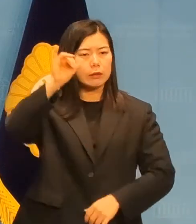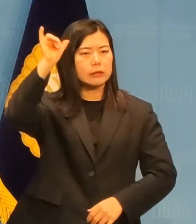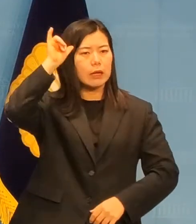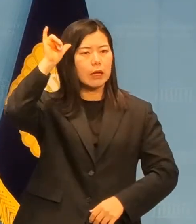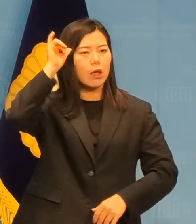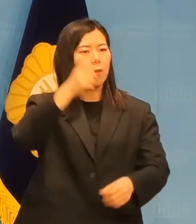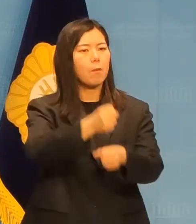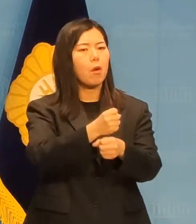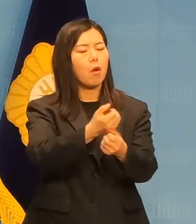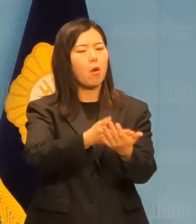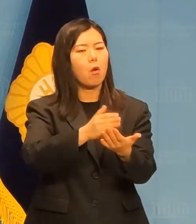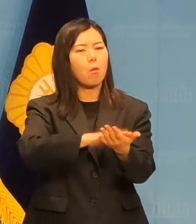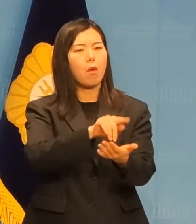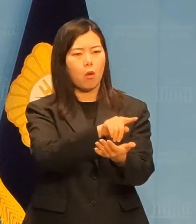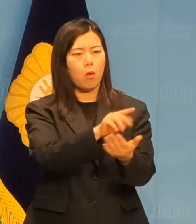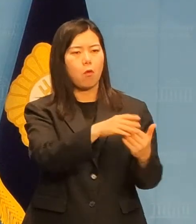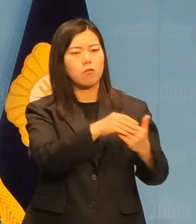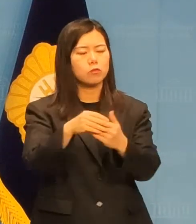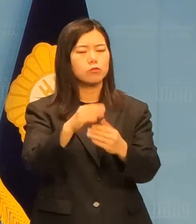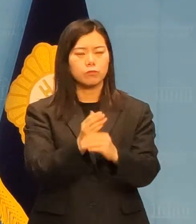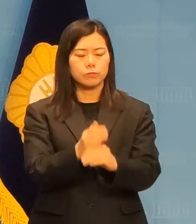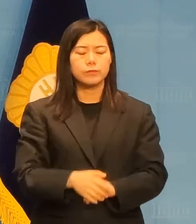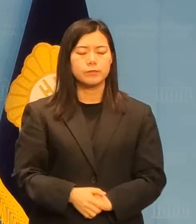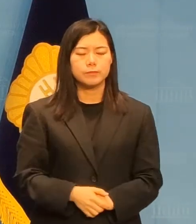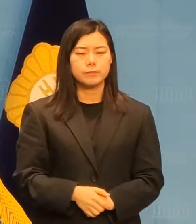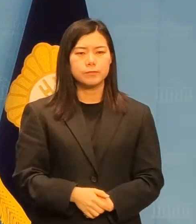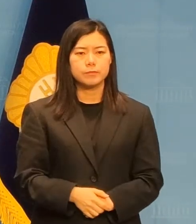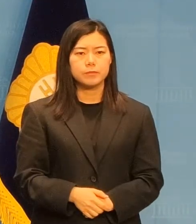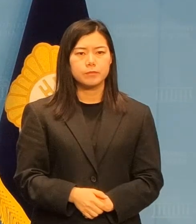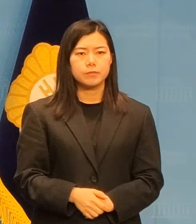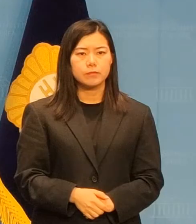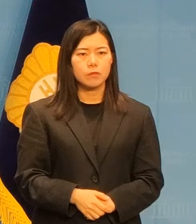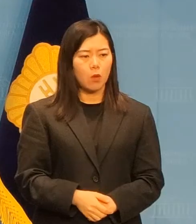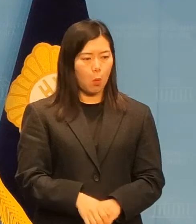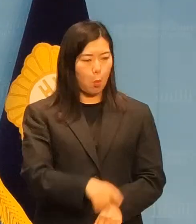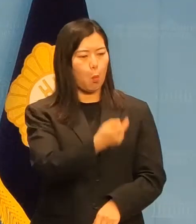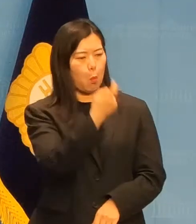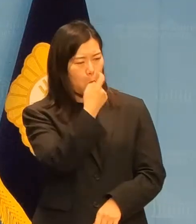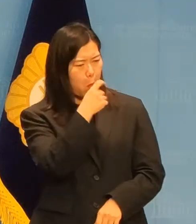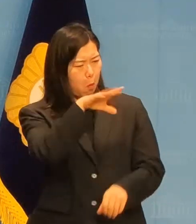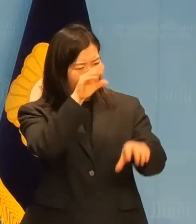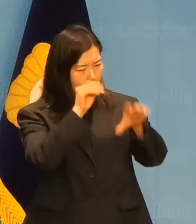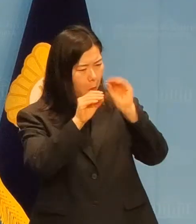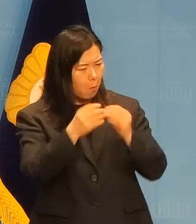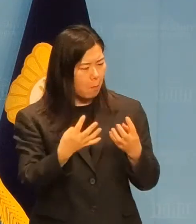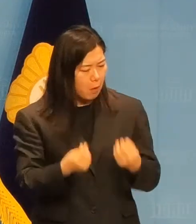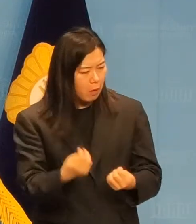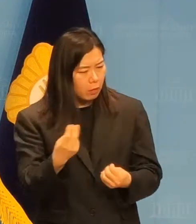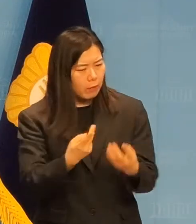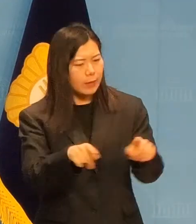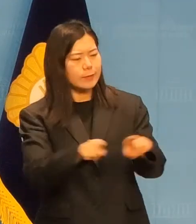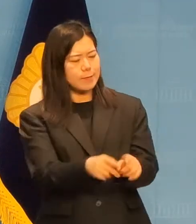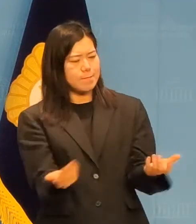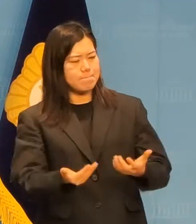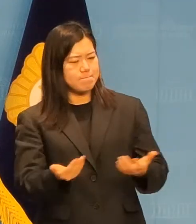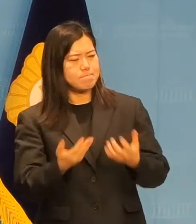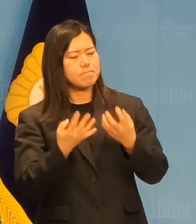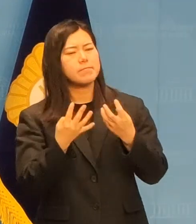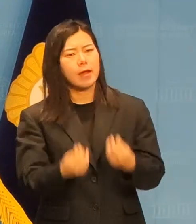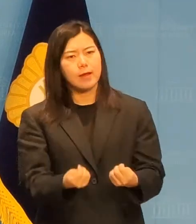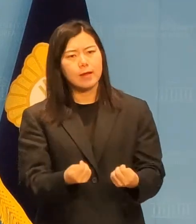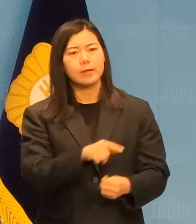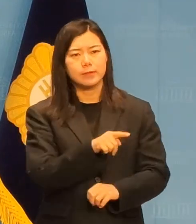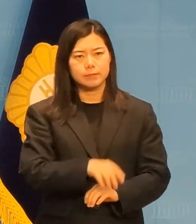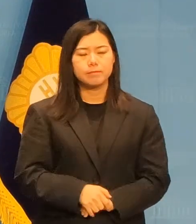제조 혁명을 이끌고 있습니다. 배울 것이 많고 함께할 일도 많은 이웃